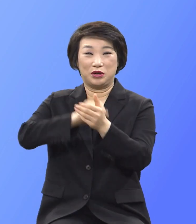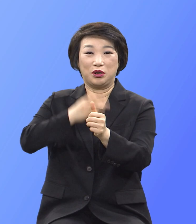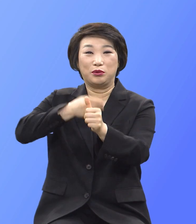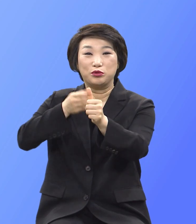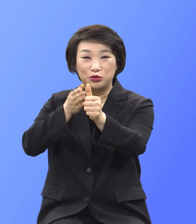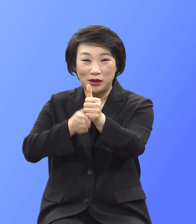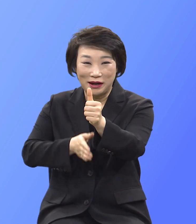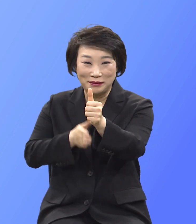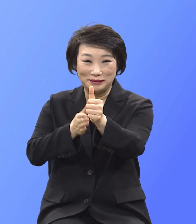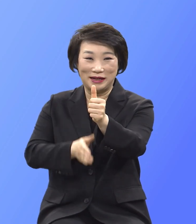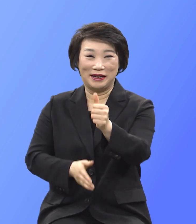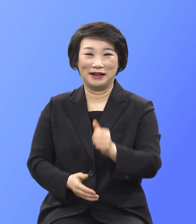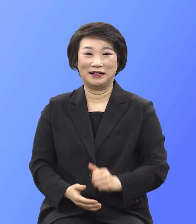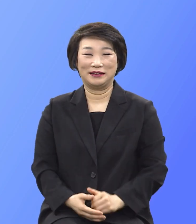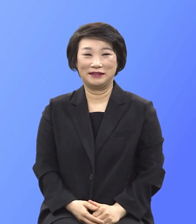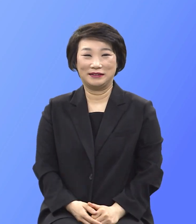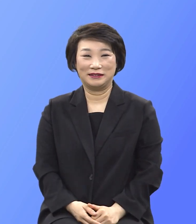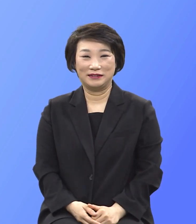이름으로 축원합니다.